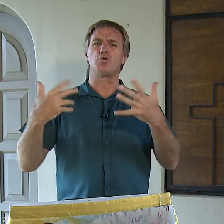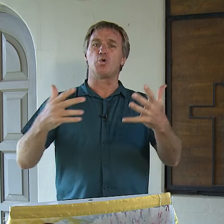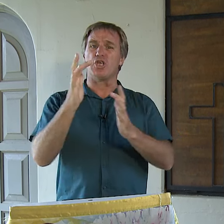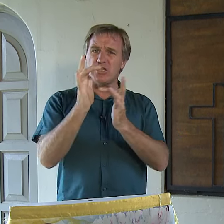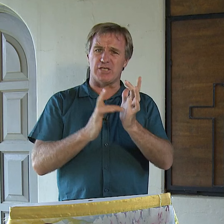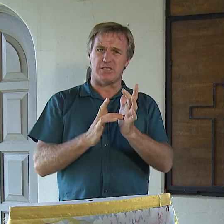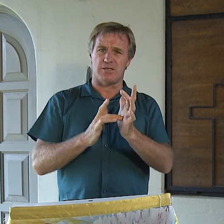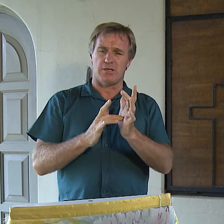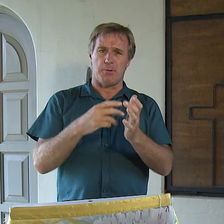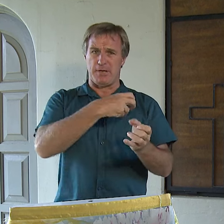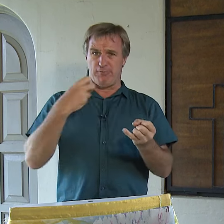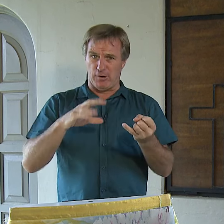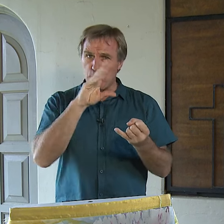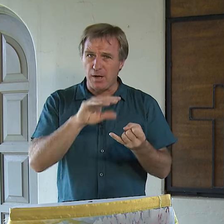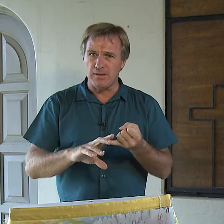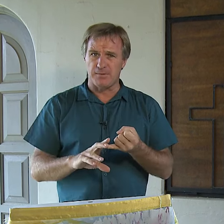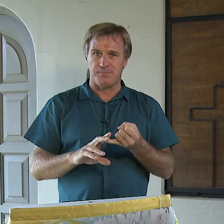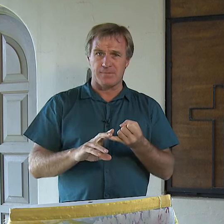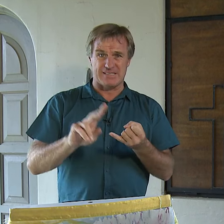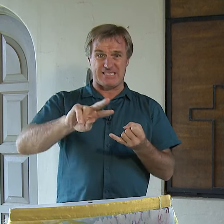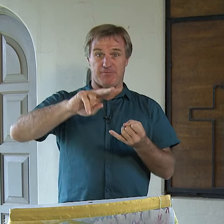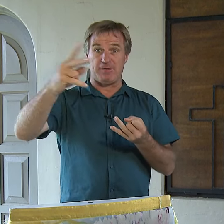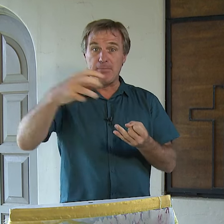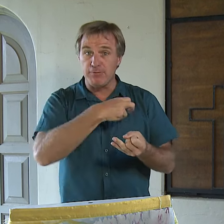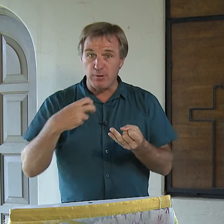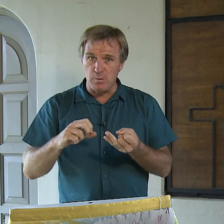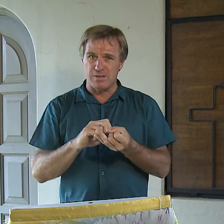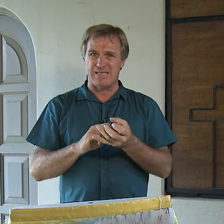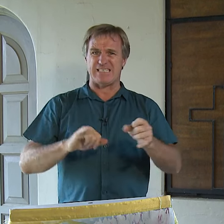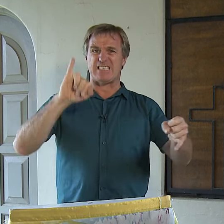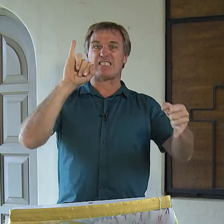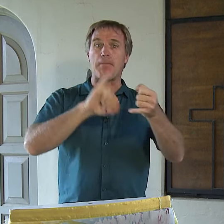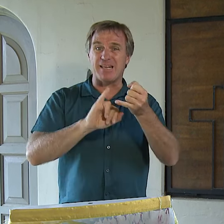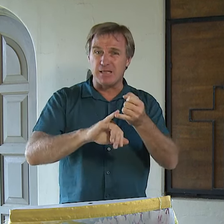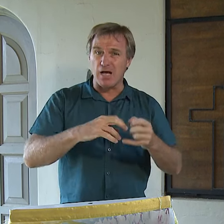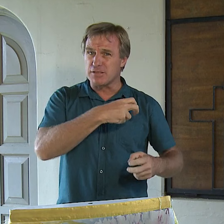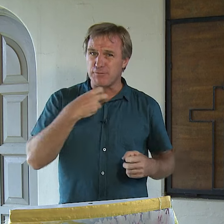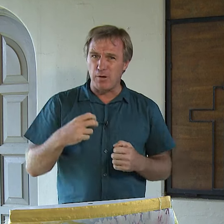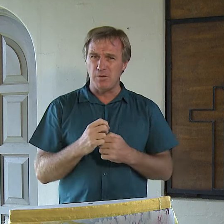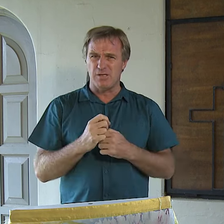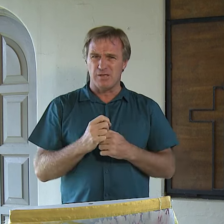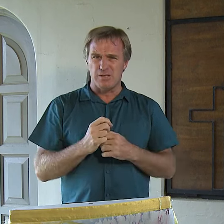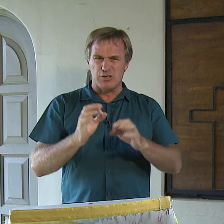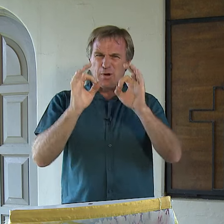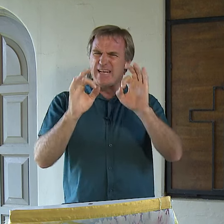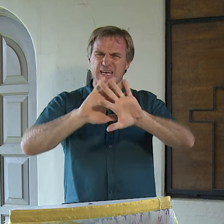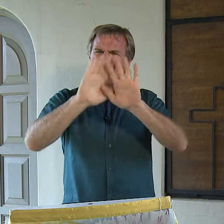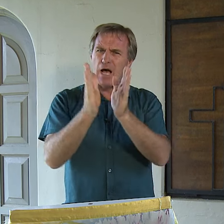hoe Jesus met een vrouw praat. Sy is een vreemde vrouw, sy is een Samaritaanse vrouw. So eindelijk is